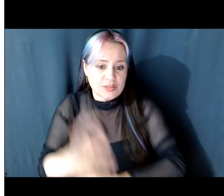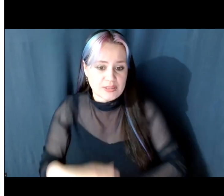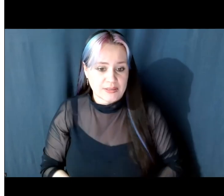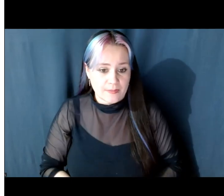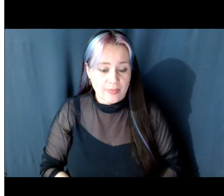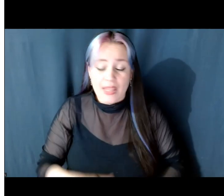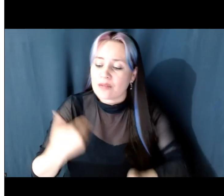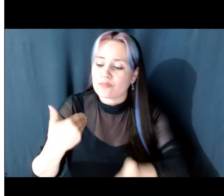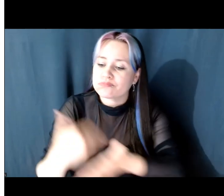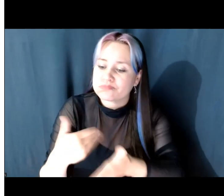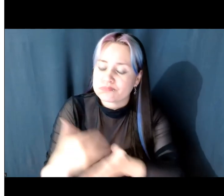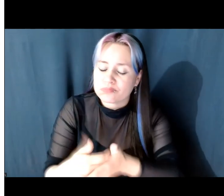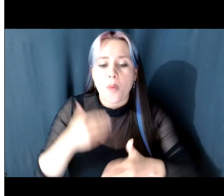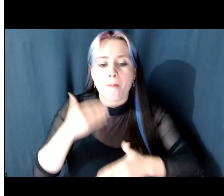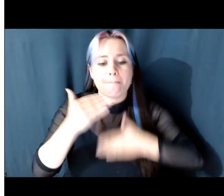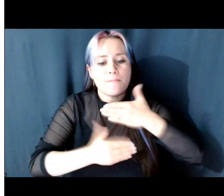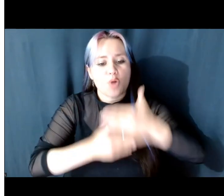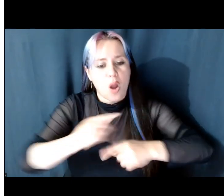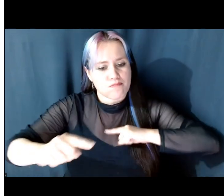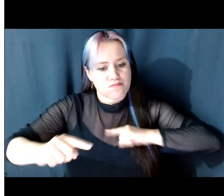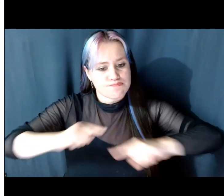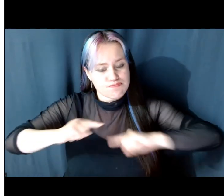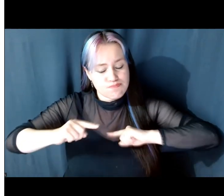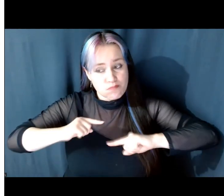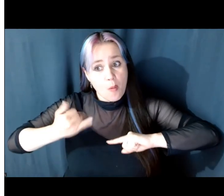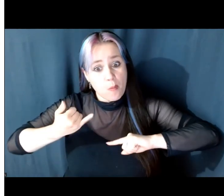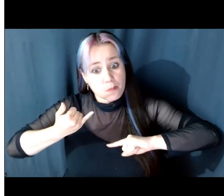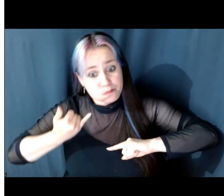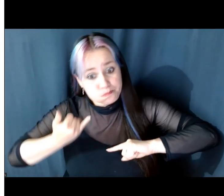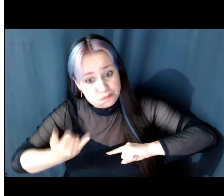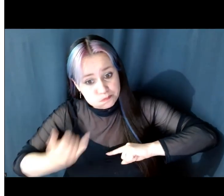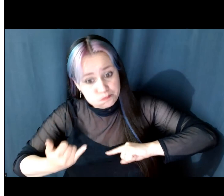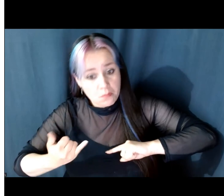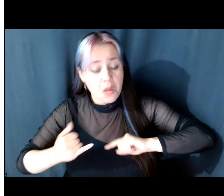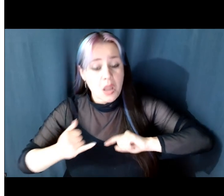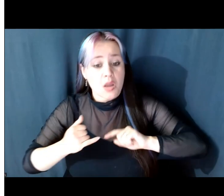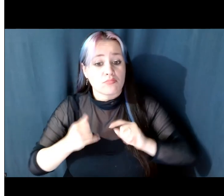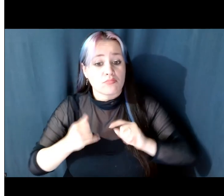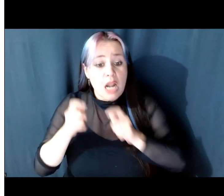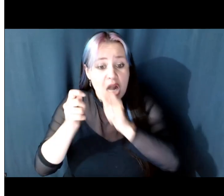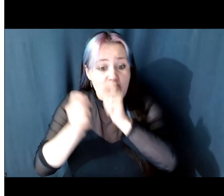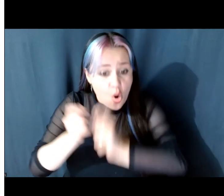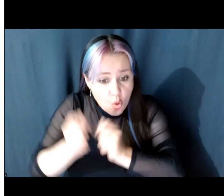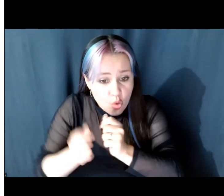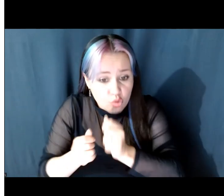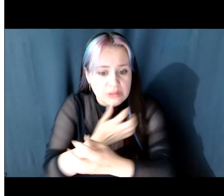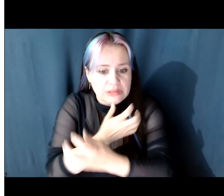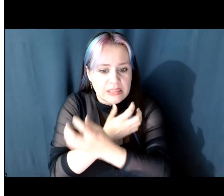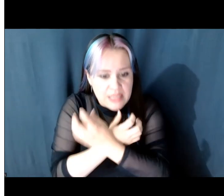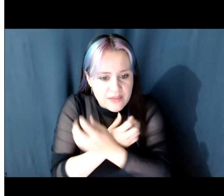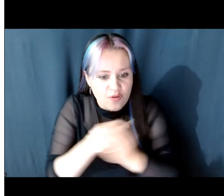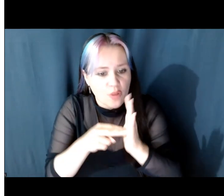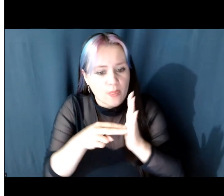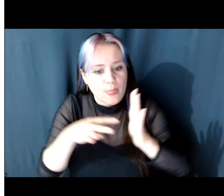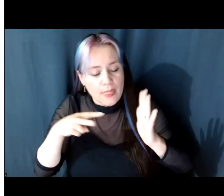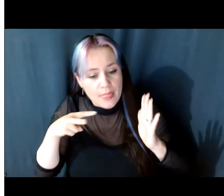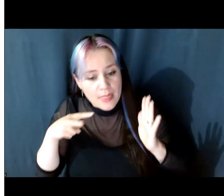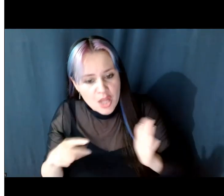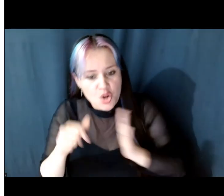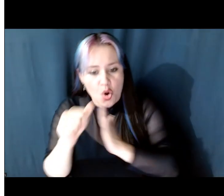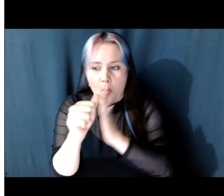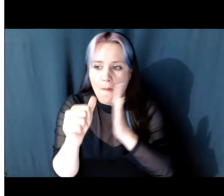permitan gestionar recursos científicos técnicos o financieros para promover programas o proyectos a favor de la lengua de señas